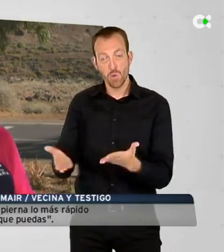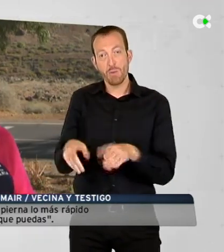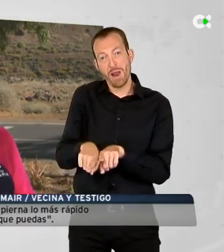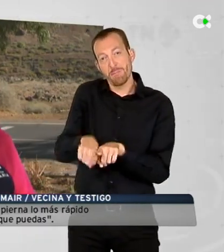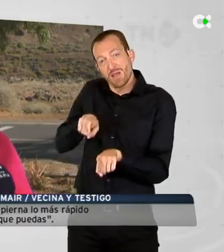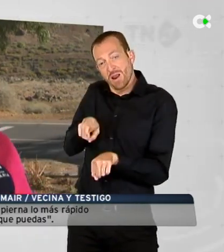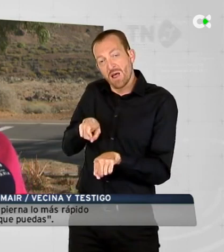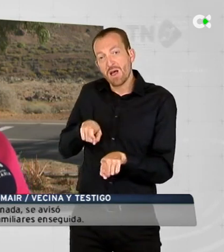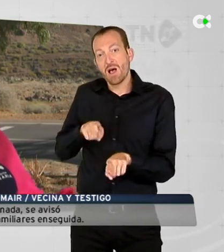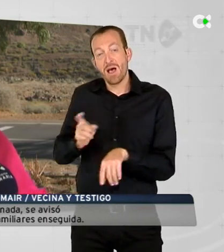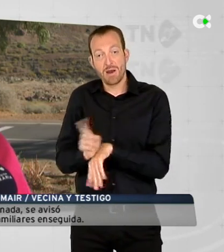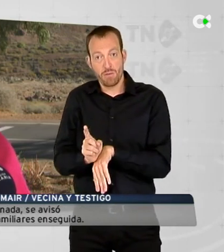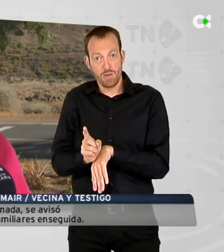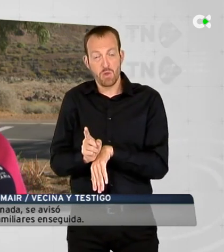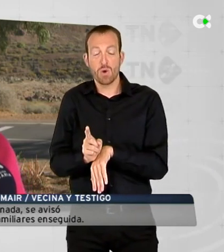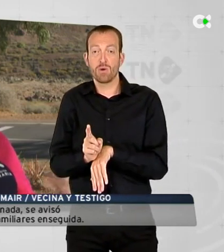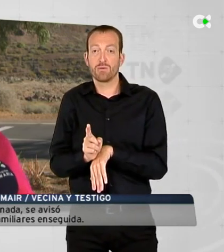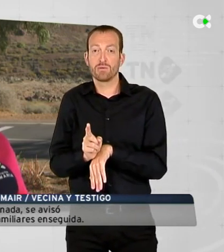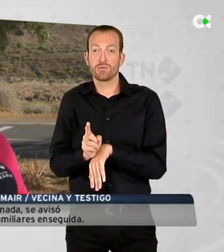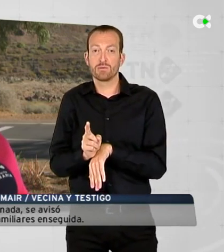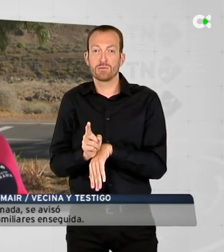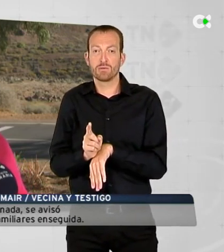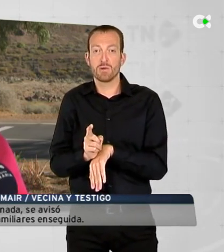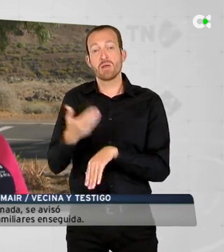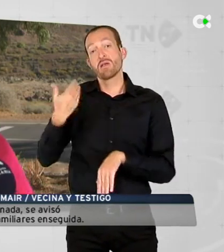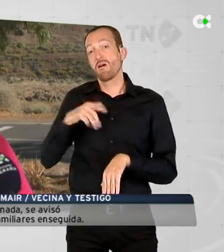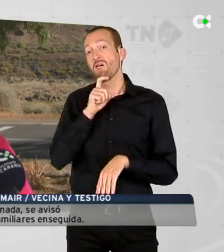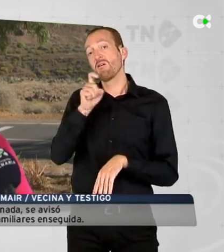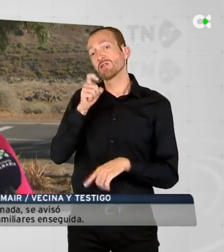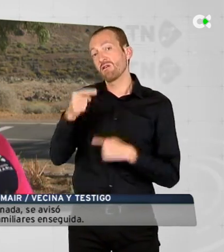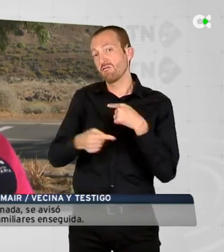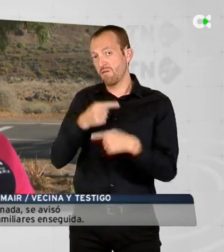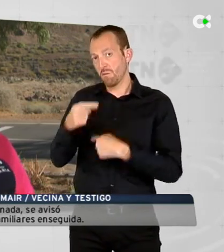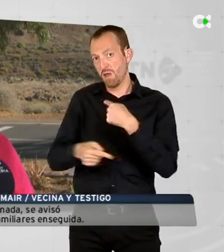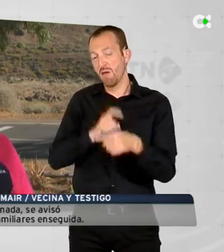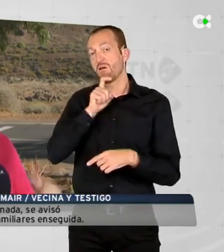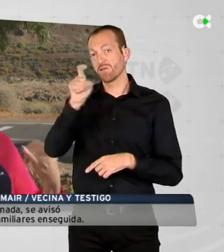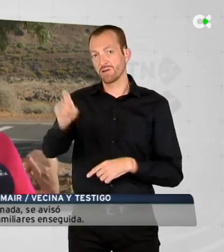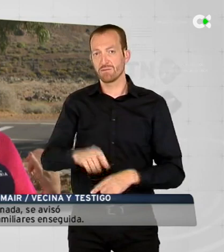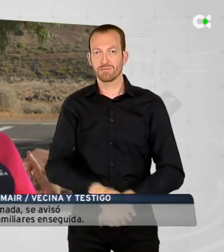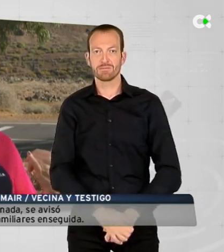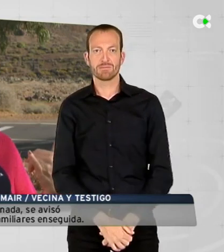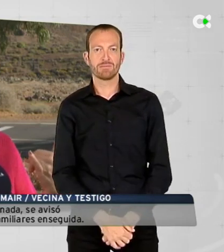pierna lo más rápido que pueda y nada, se avisó a sus familiares enseguida.